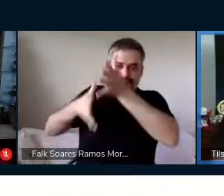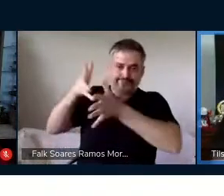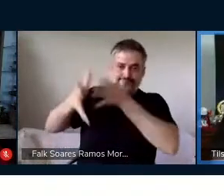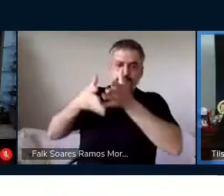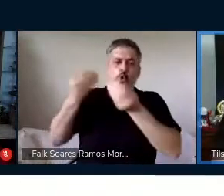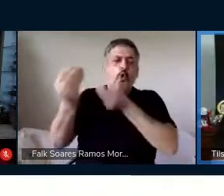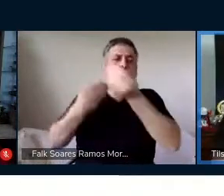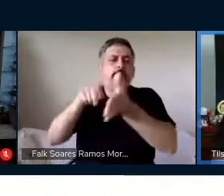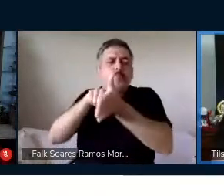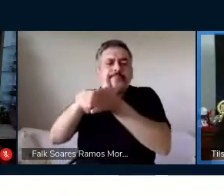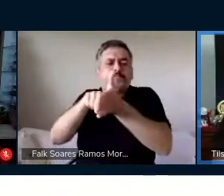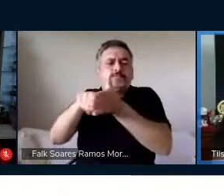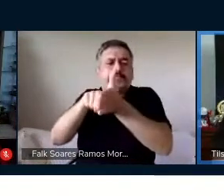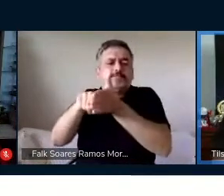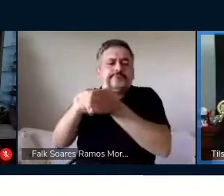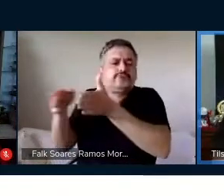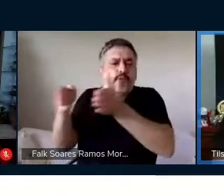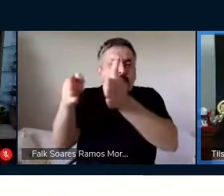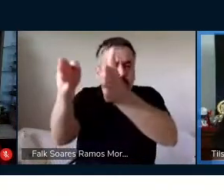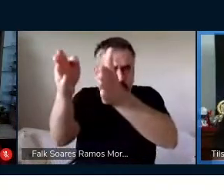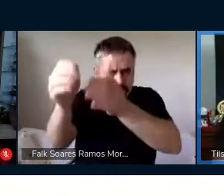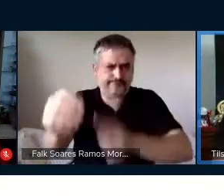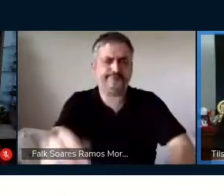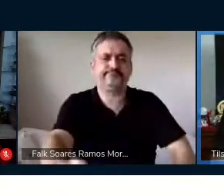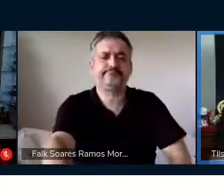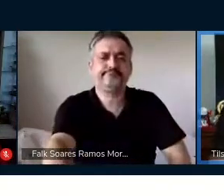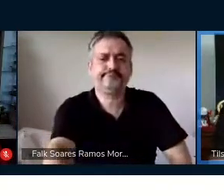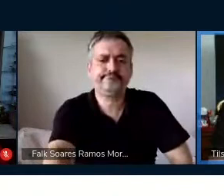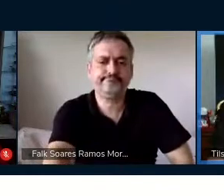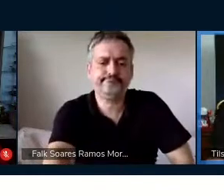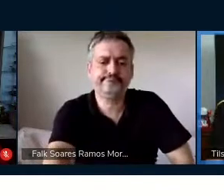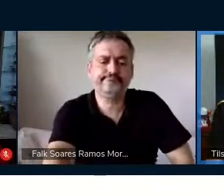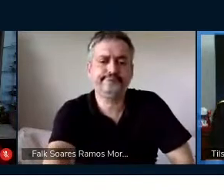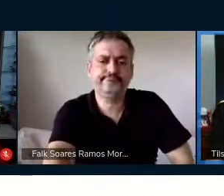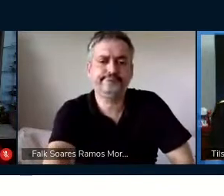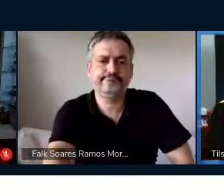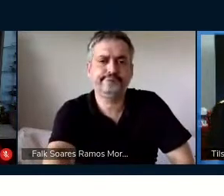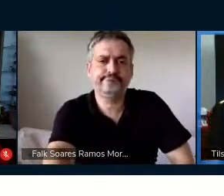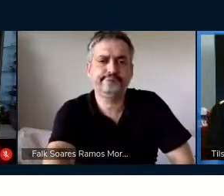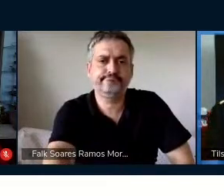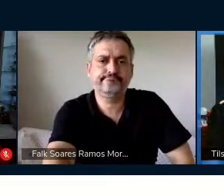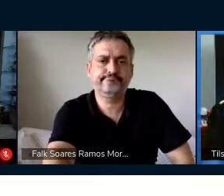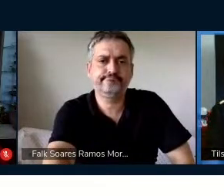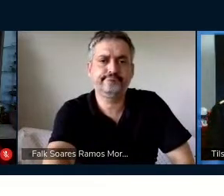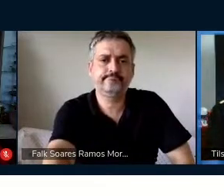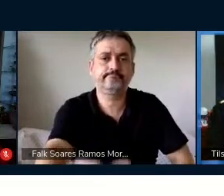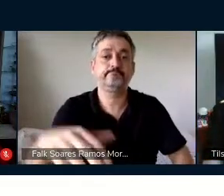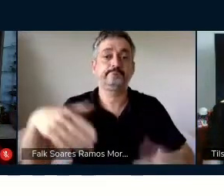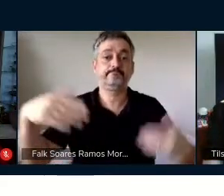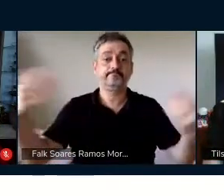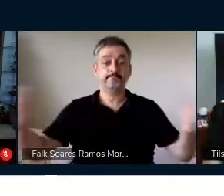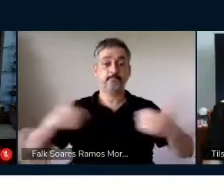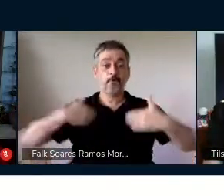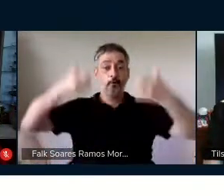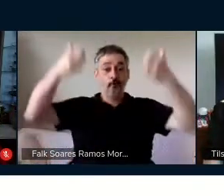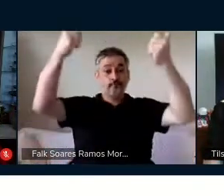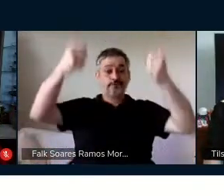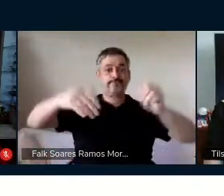terminológico. Estudos em terminologia das línguas de sinais, seus caminhos e frentes de pesquisa.